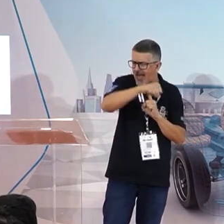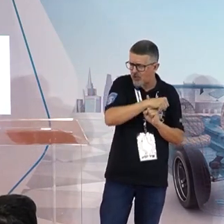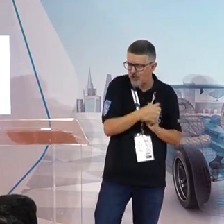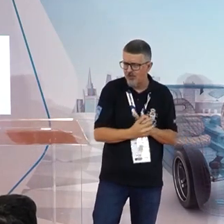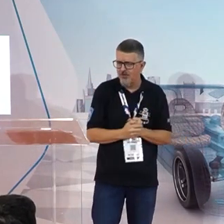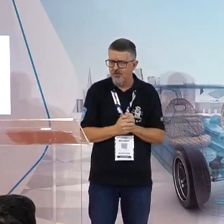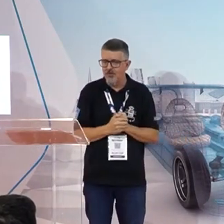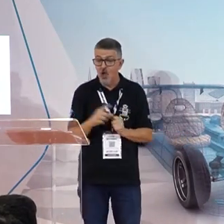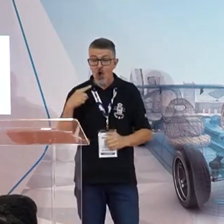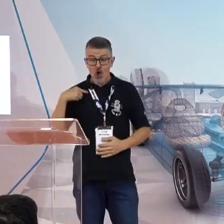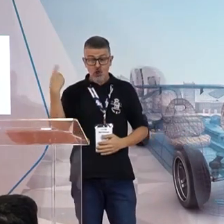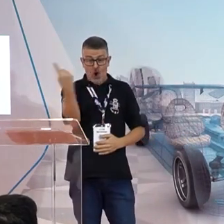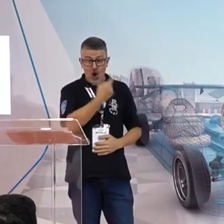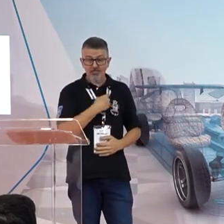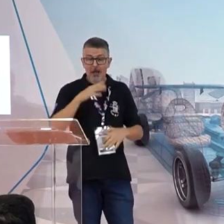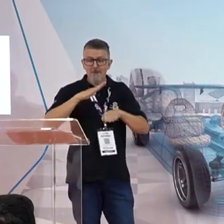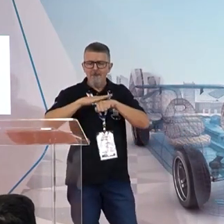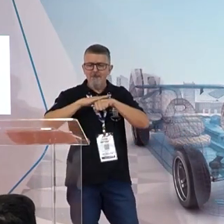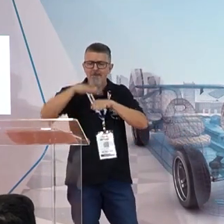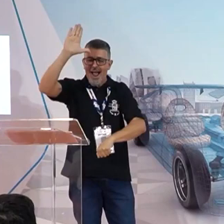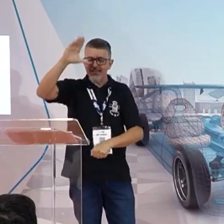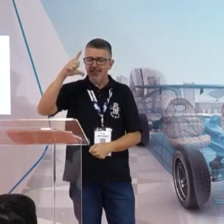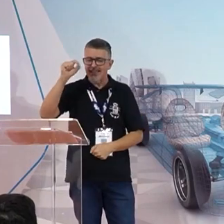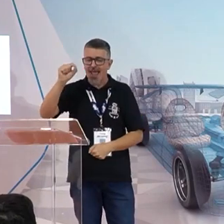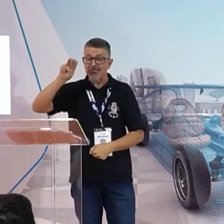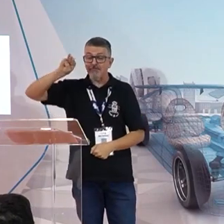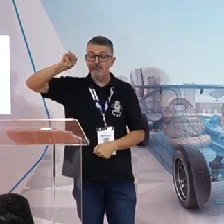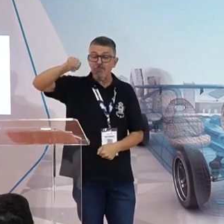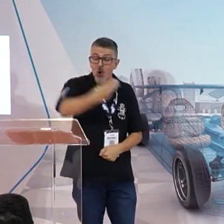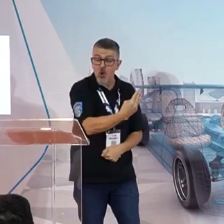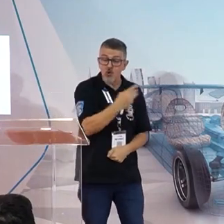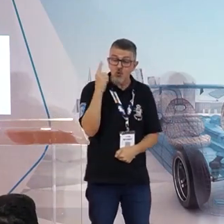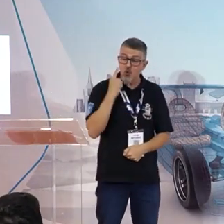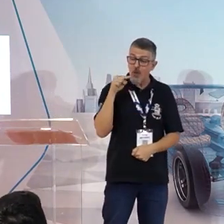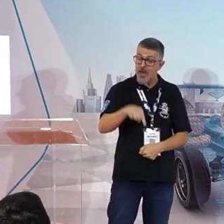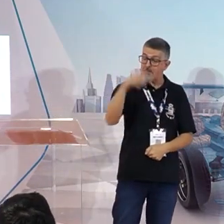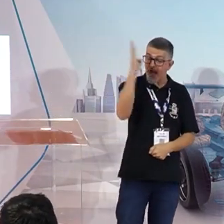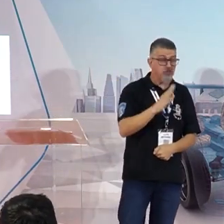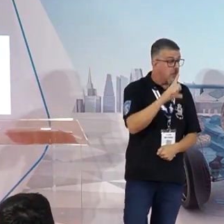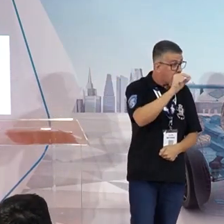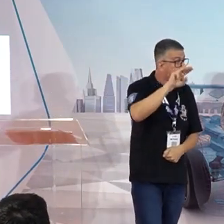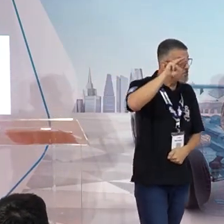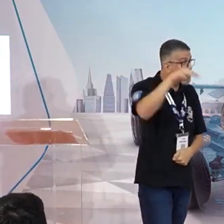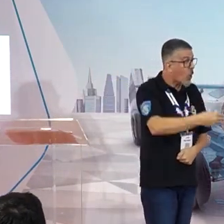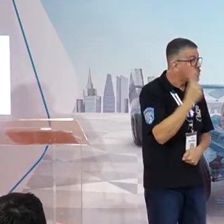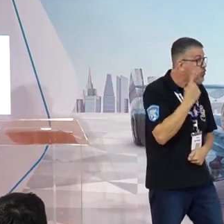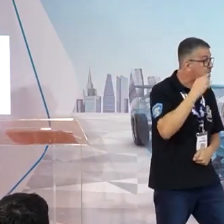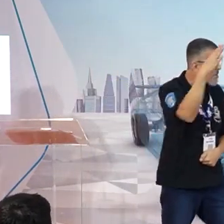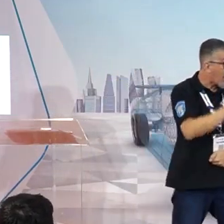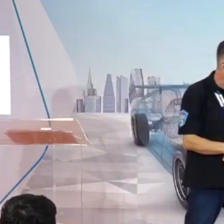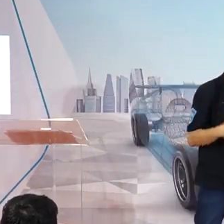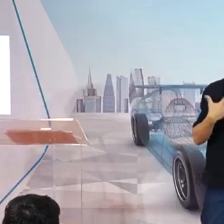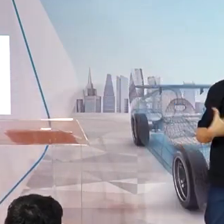parcela da sociedade. Somos mais de 10 milhões de surdos no Brasil.